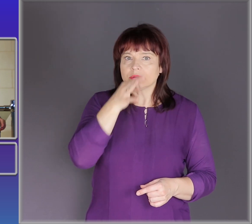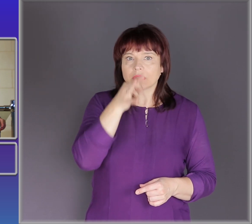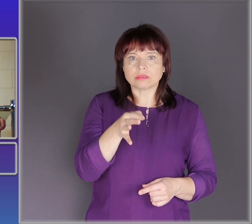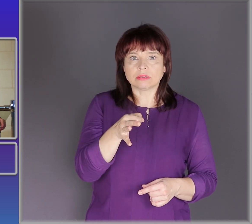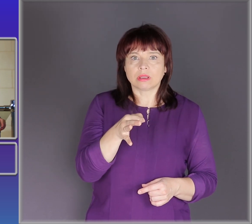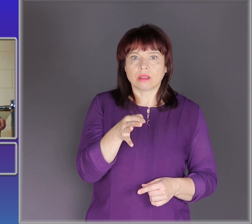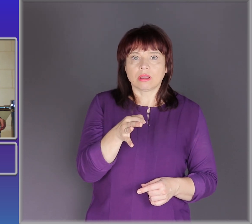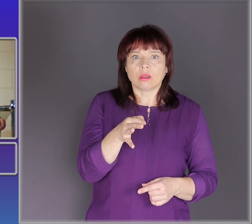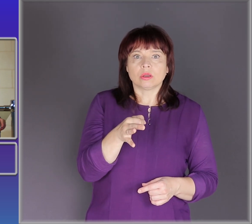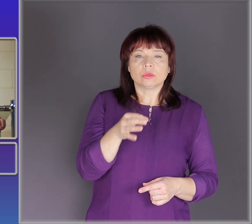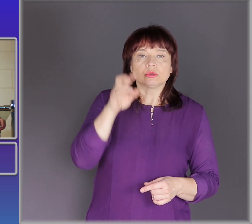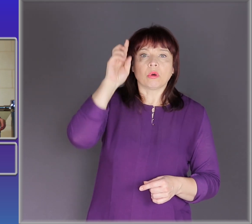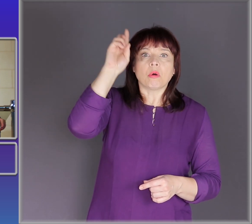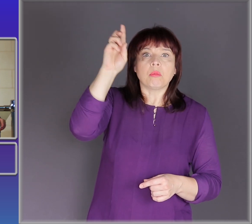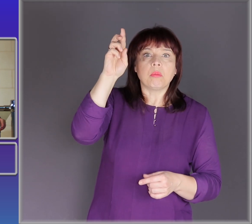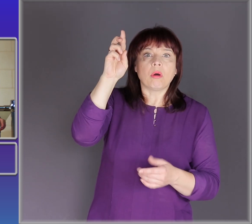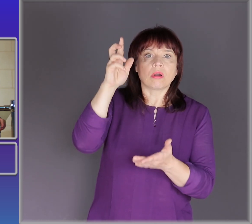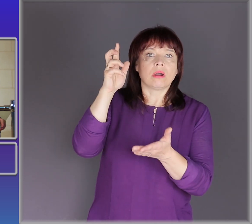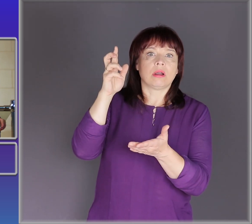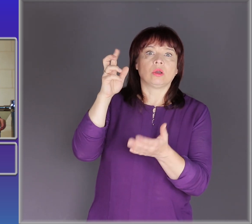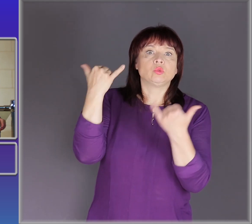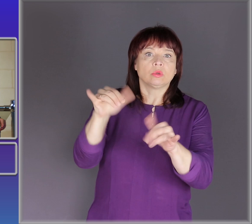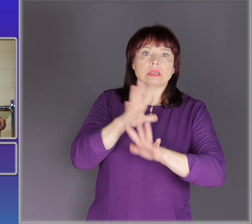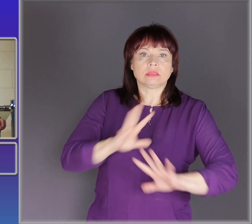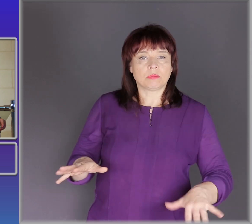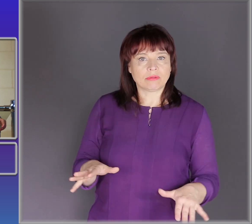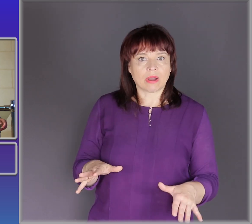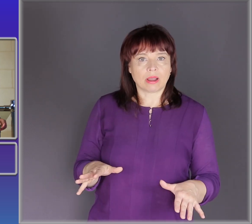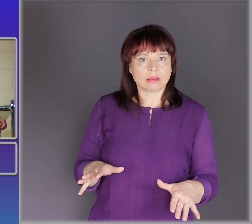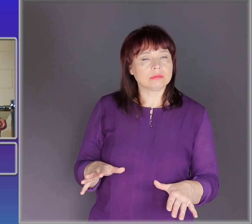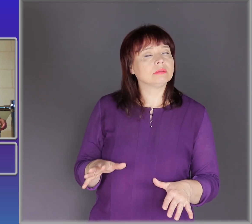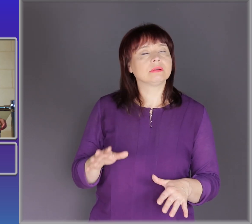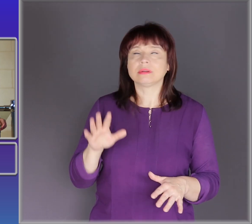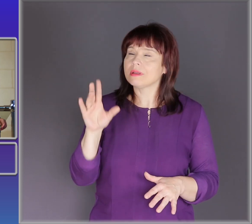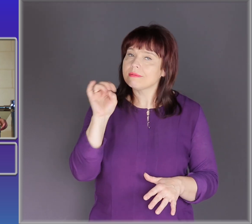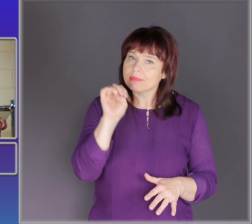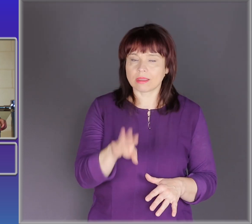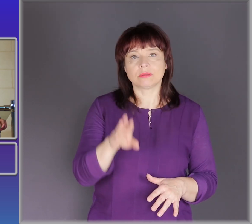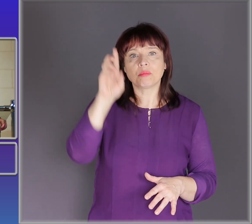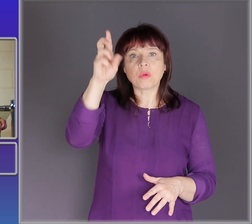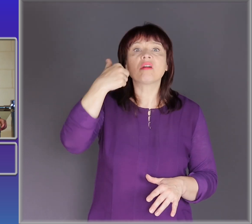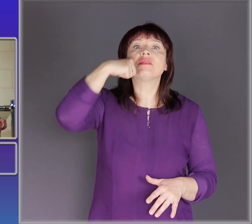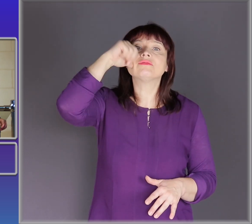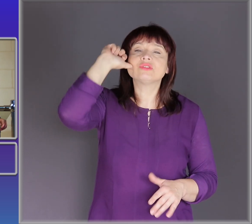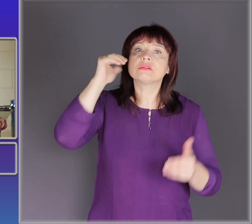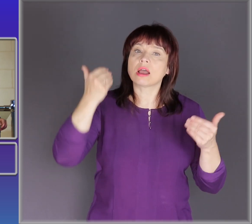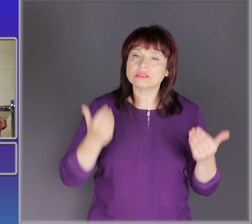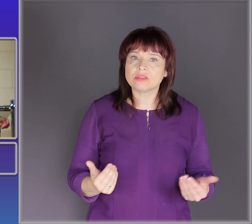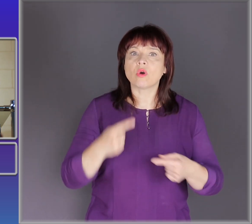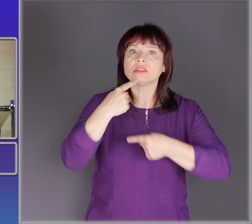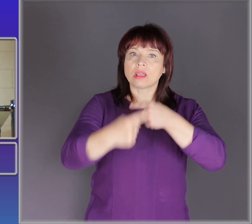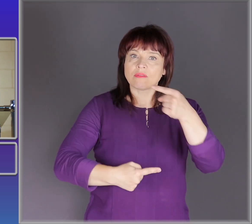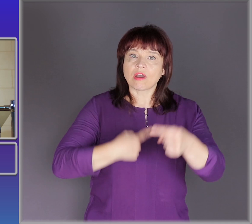от того что бог является богом сверхъестественным что бог вчера сегодня и вовеки тот